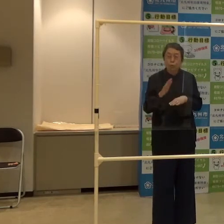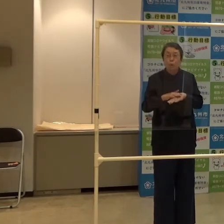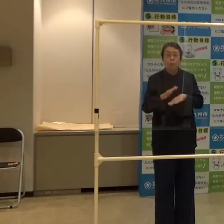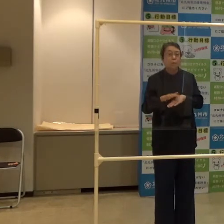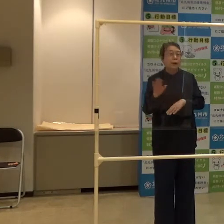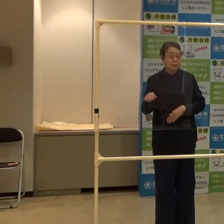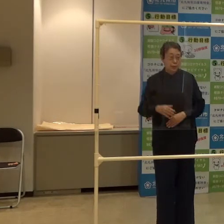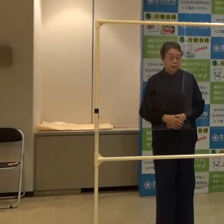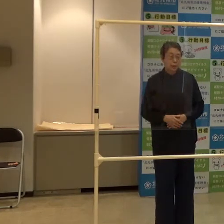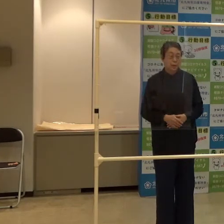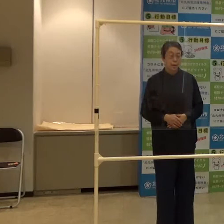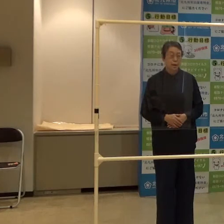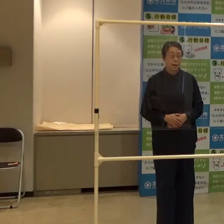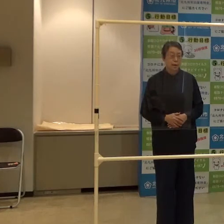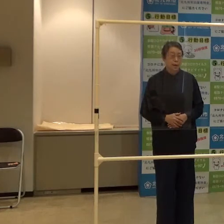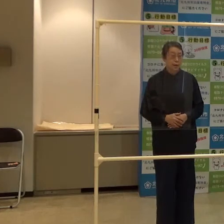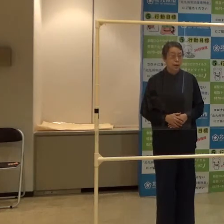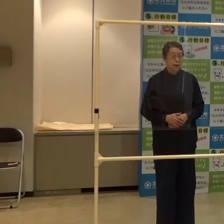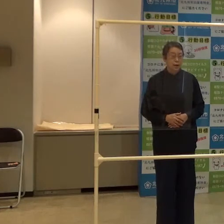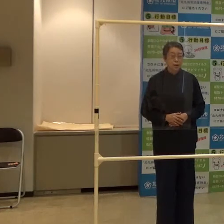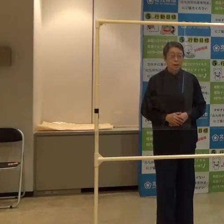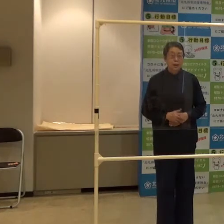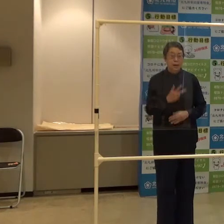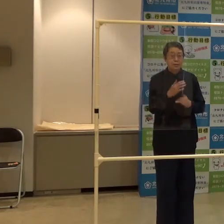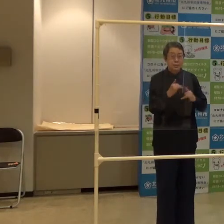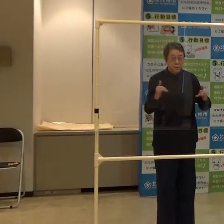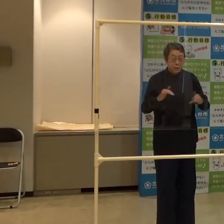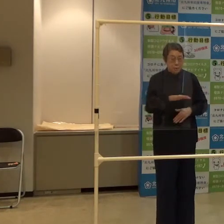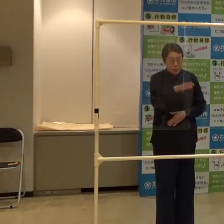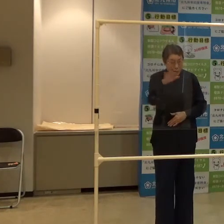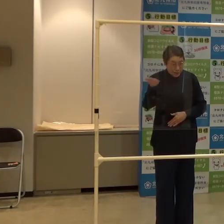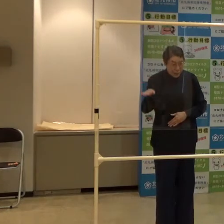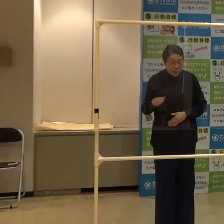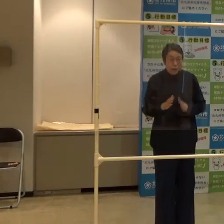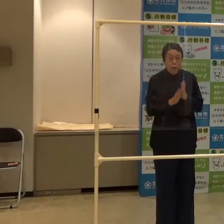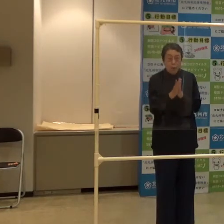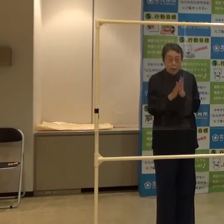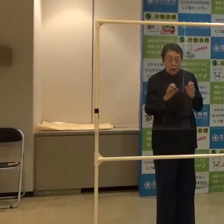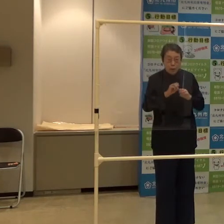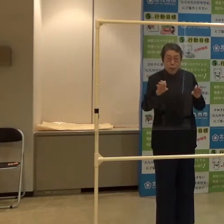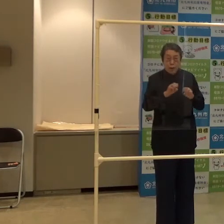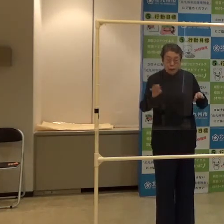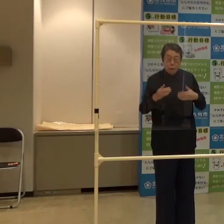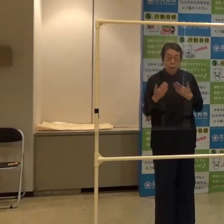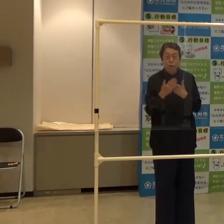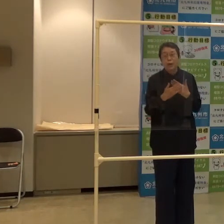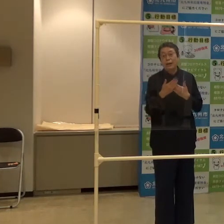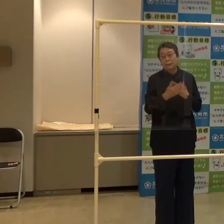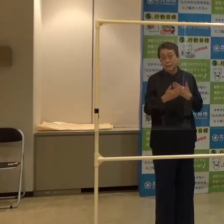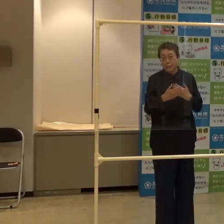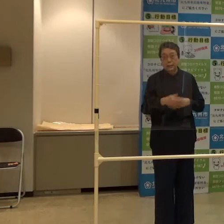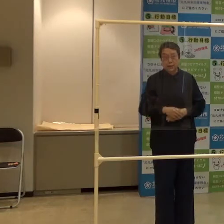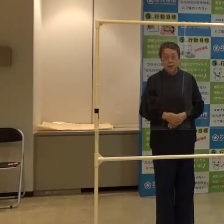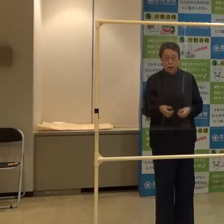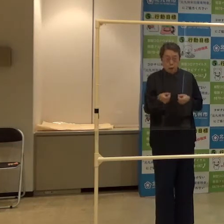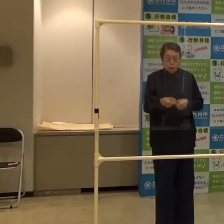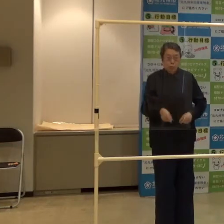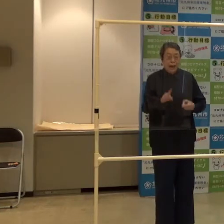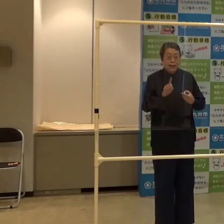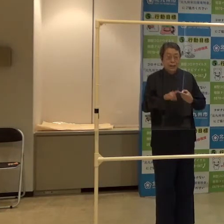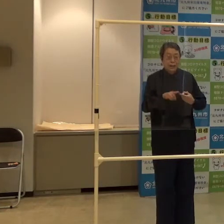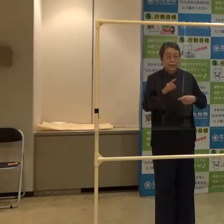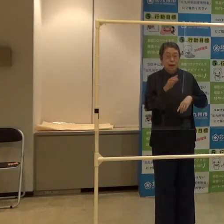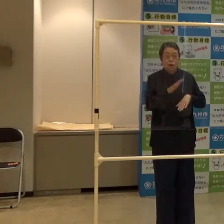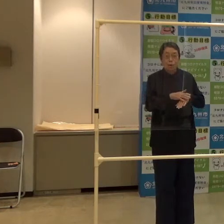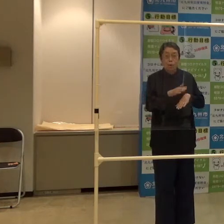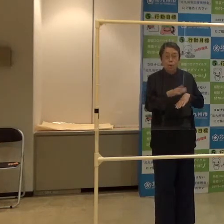市民に広く呼びかけるということは非常に大事な視点だと思うんでありますが、具体的な手法についても